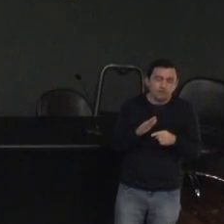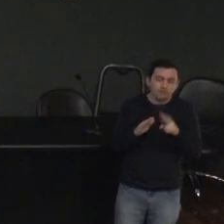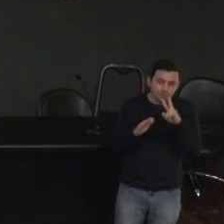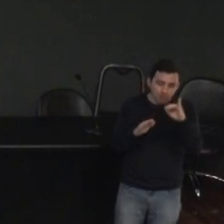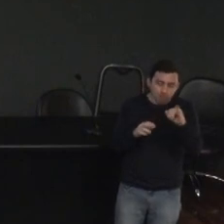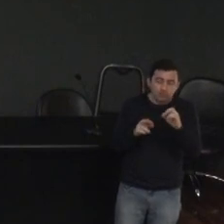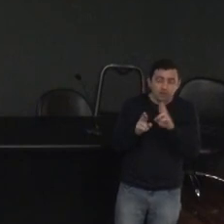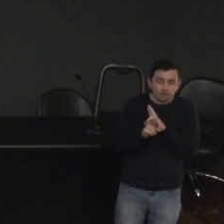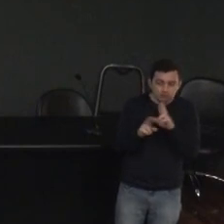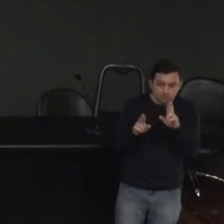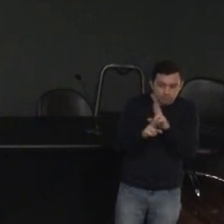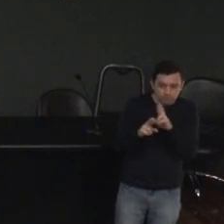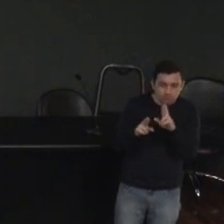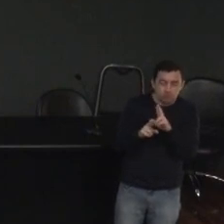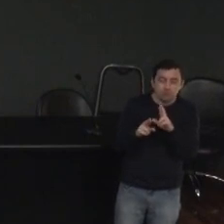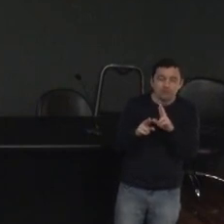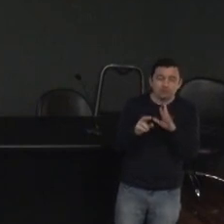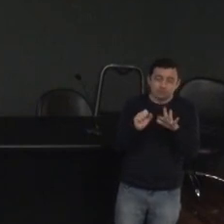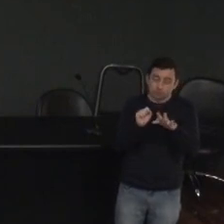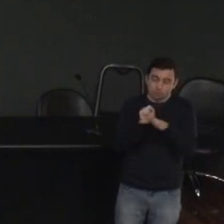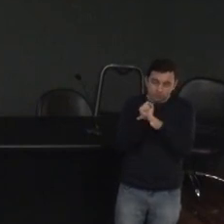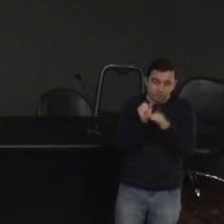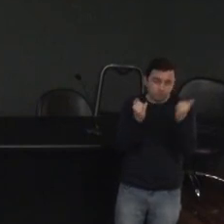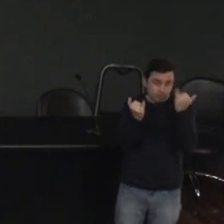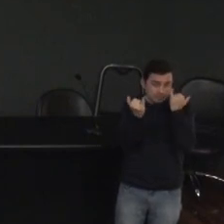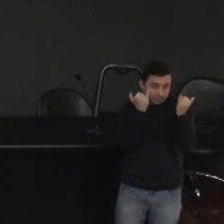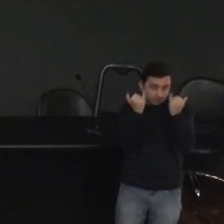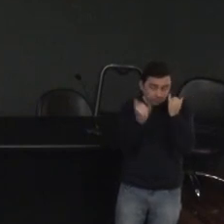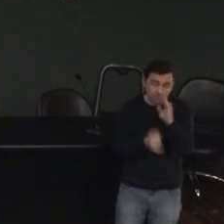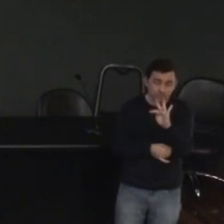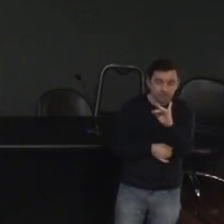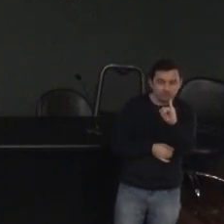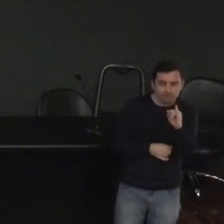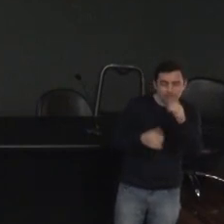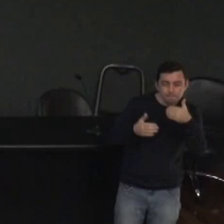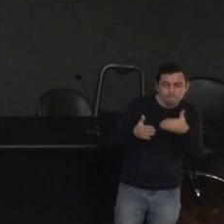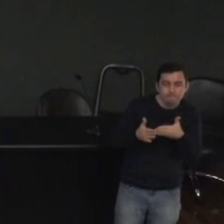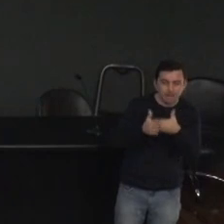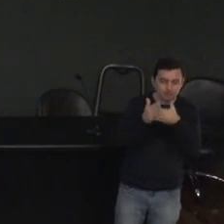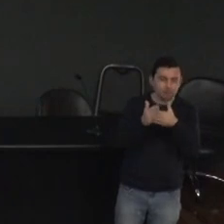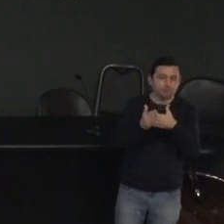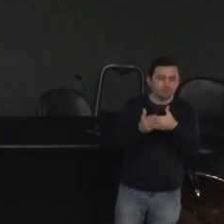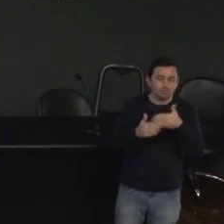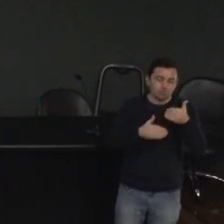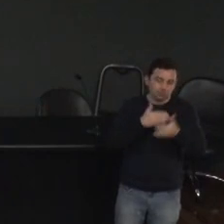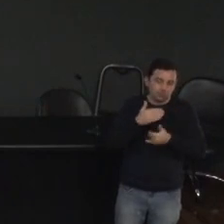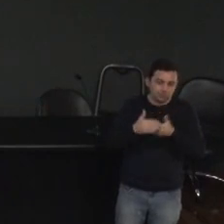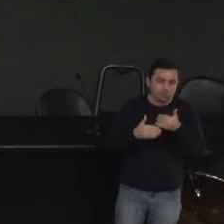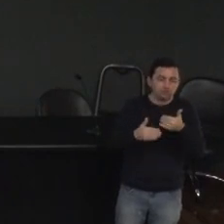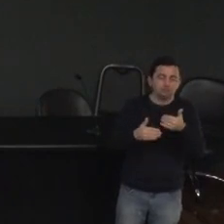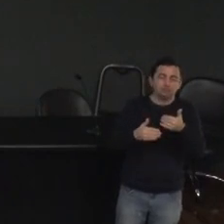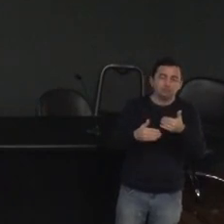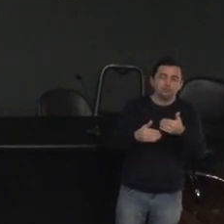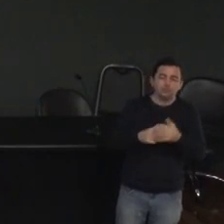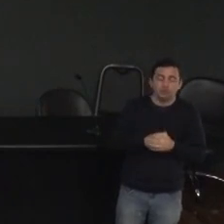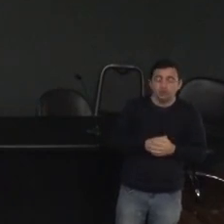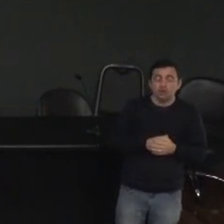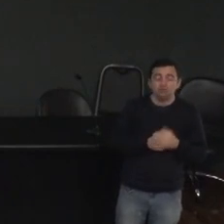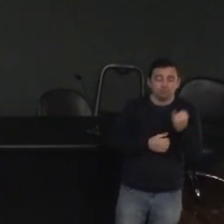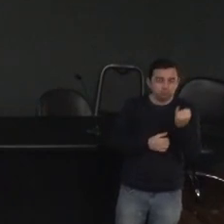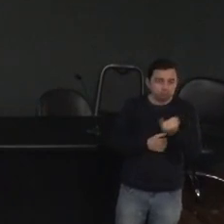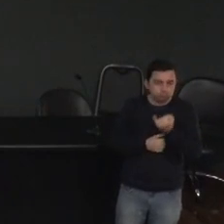relacionamento de segurança da informação de ti que impacta no processo de proteção de dados então é fundamental pessoal